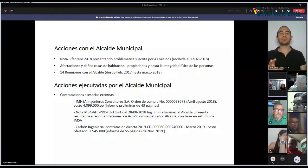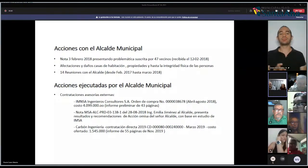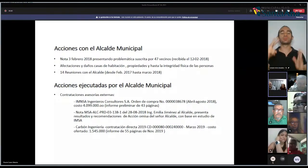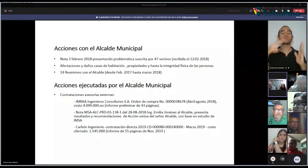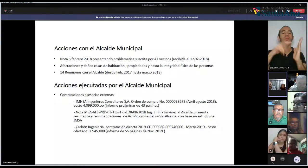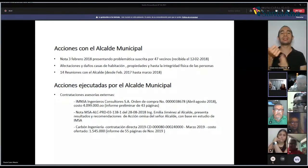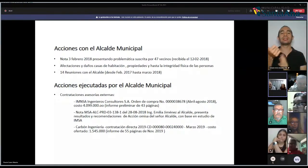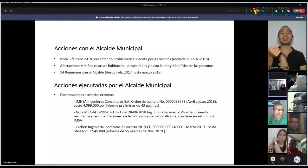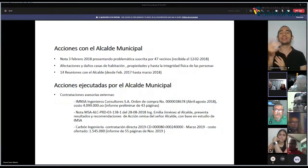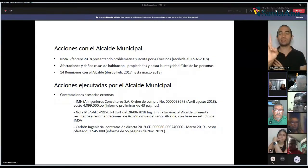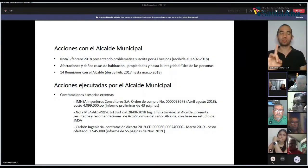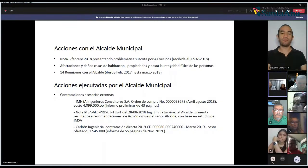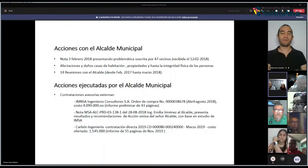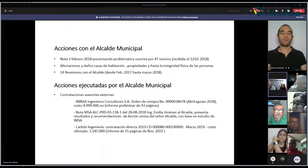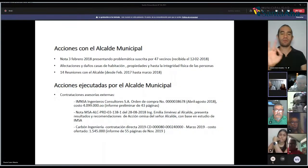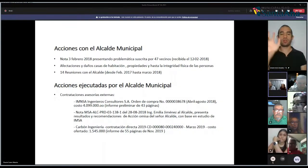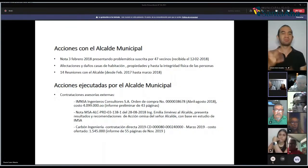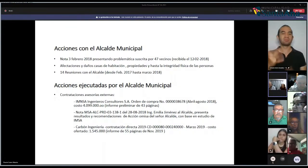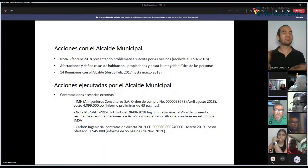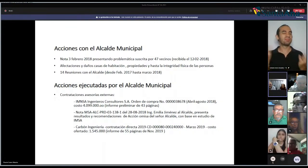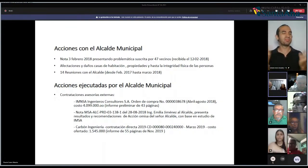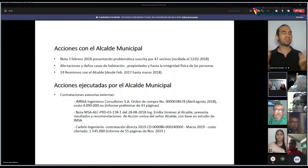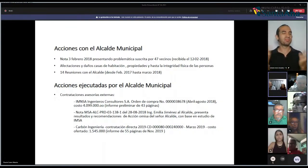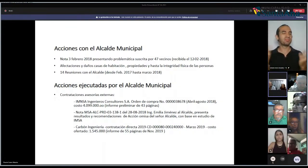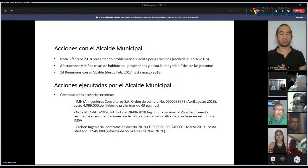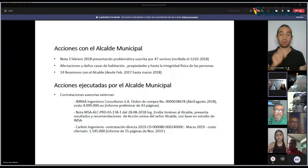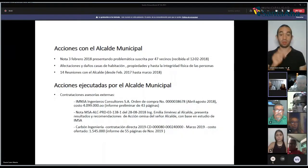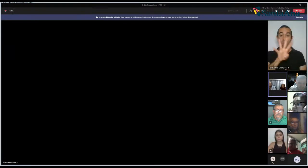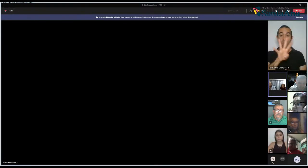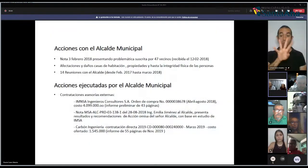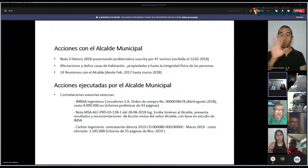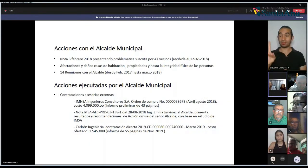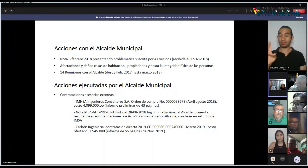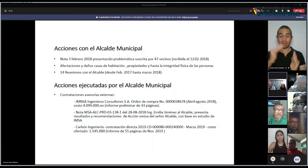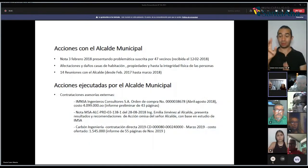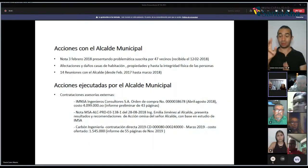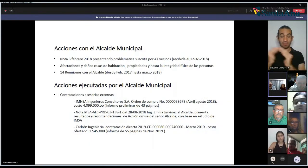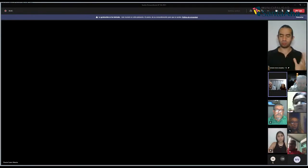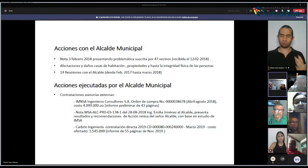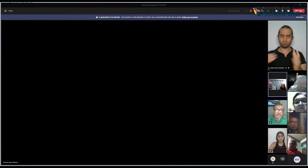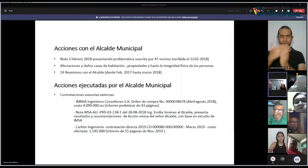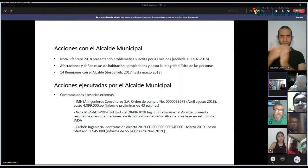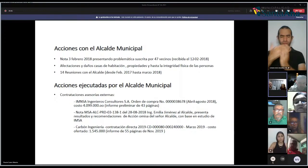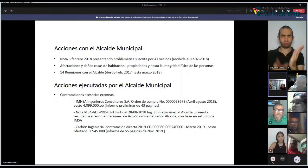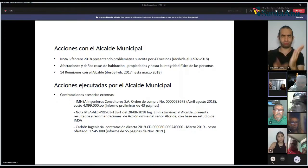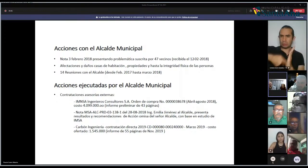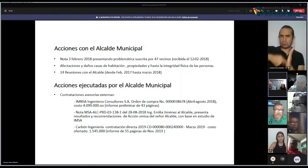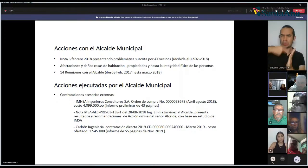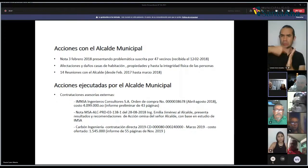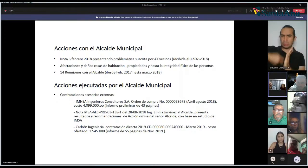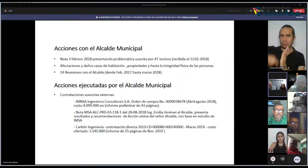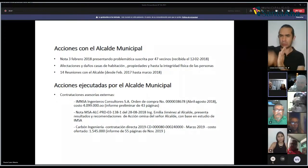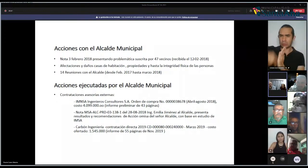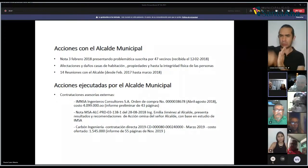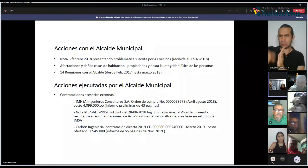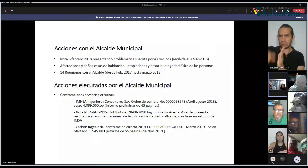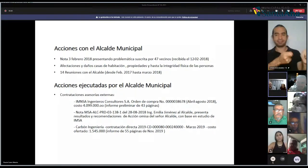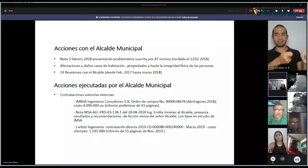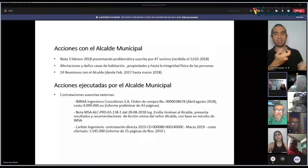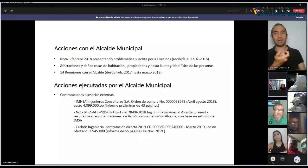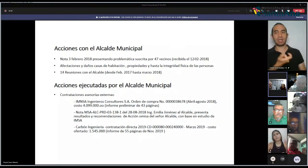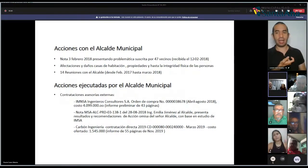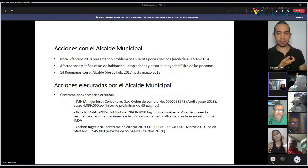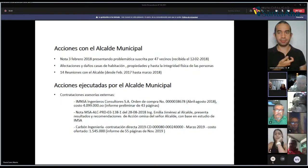vecinos le presentamos a don gerardo este una nota ha explicado la problemática y las